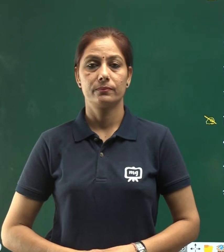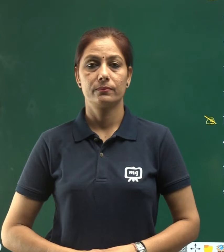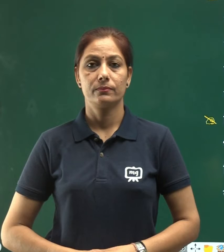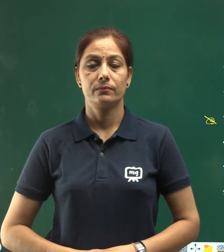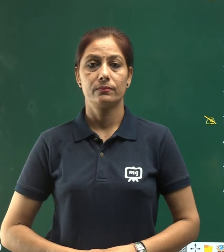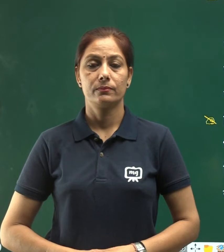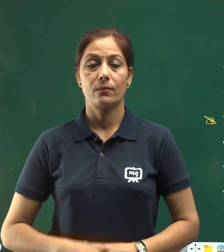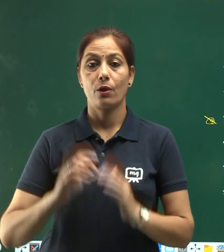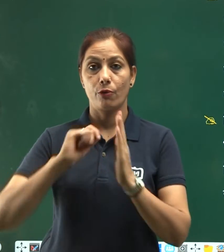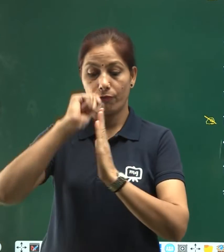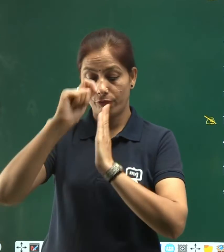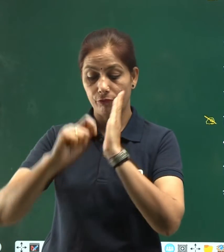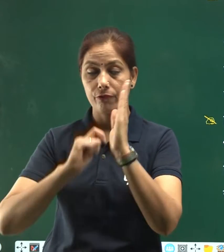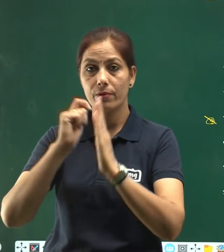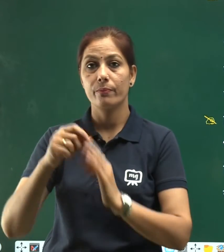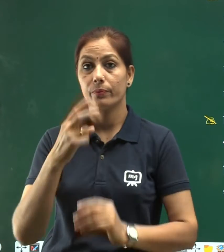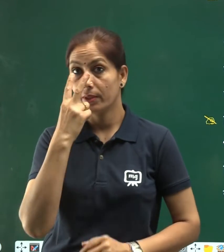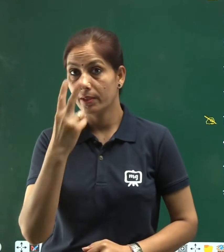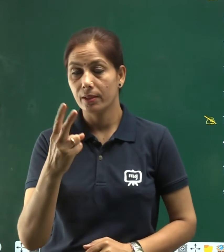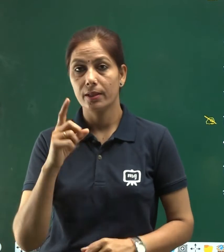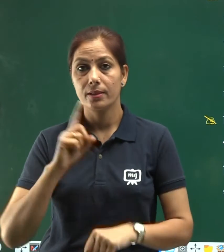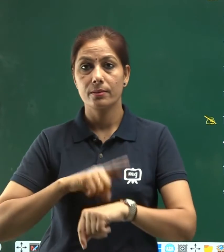फिल्म देखने के दौरान